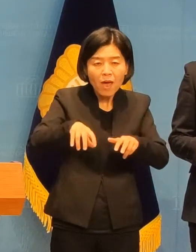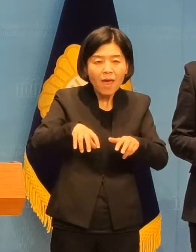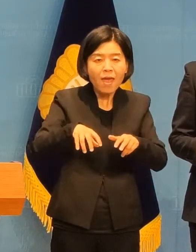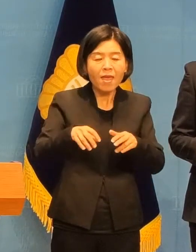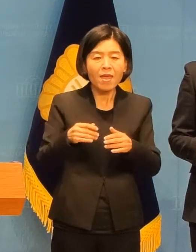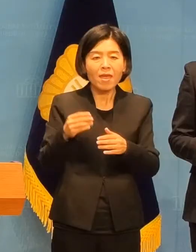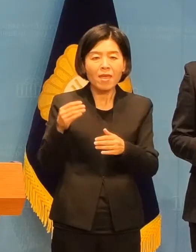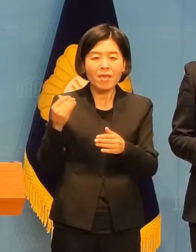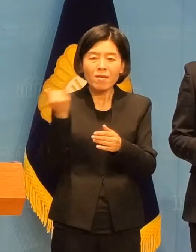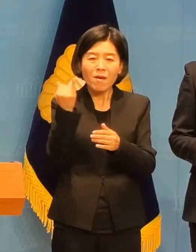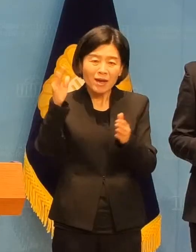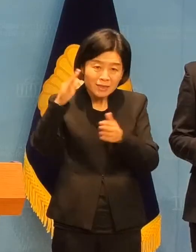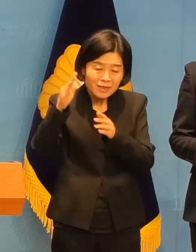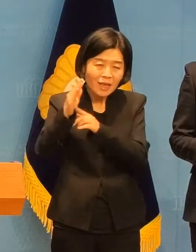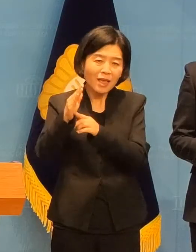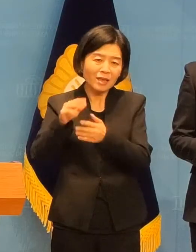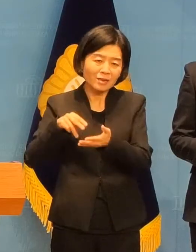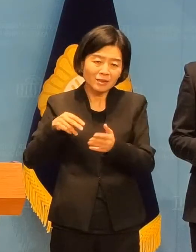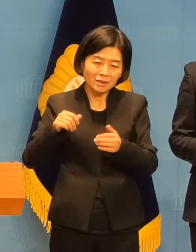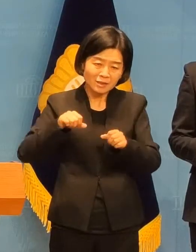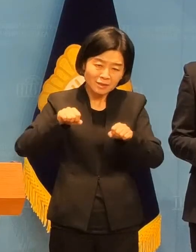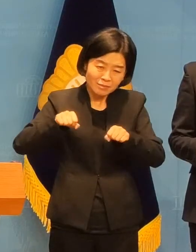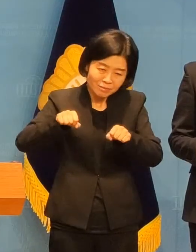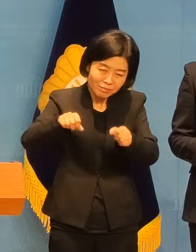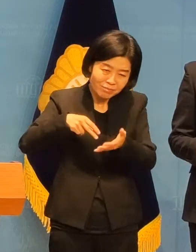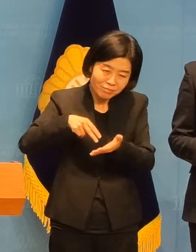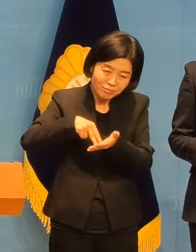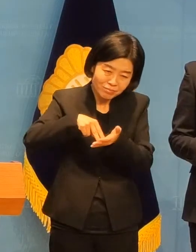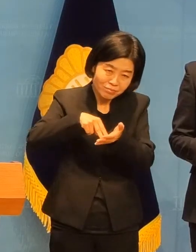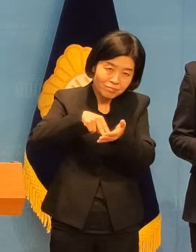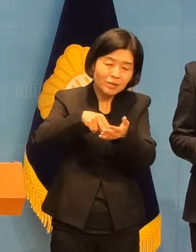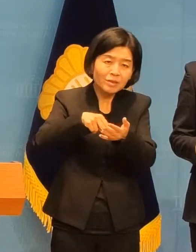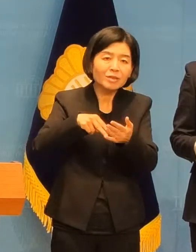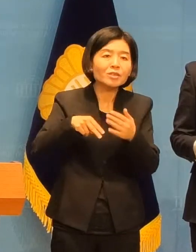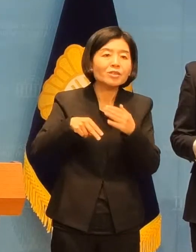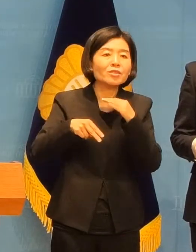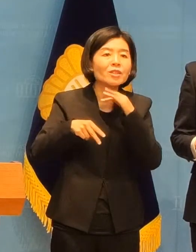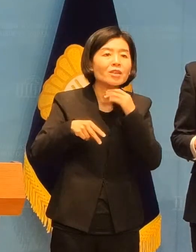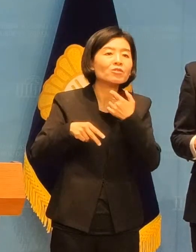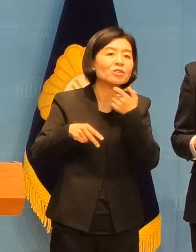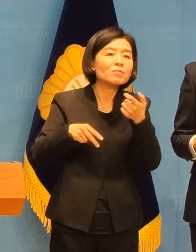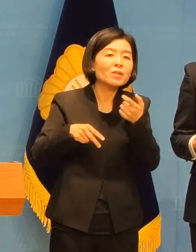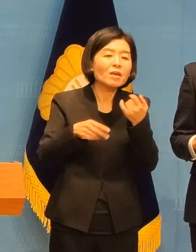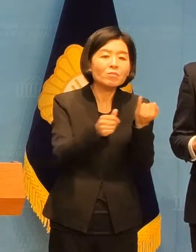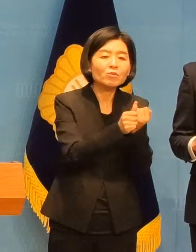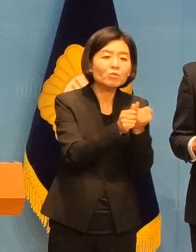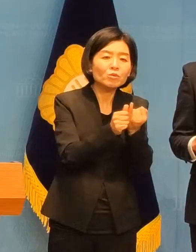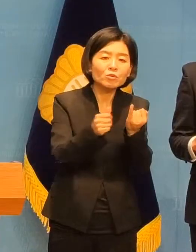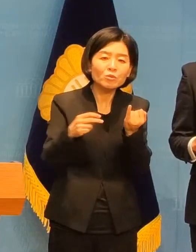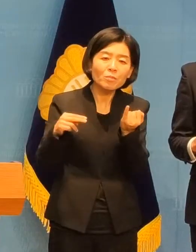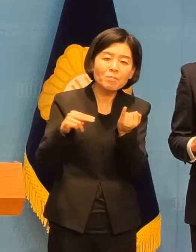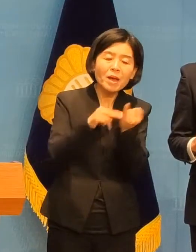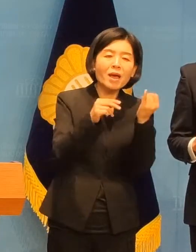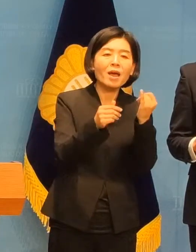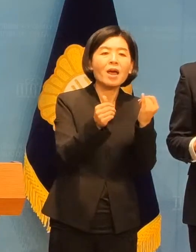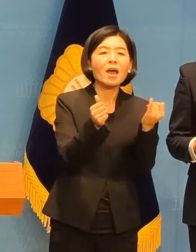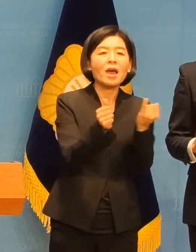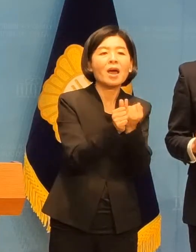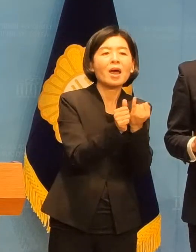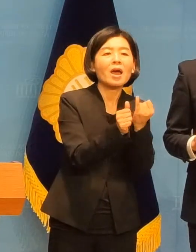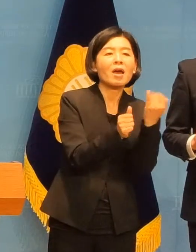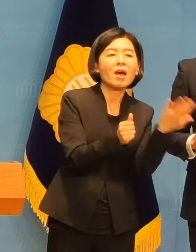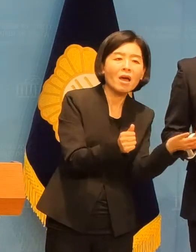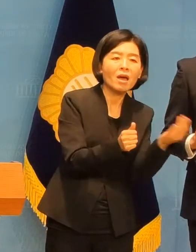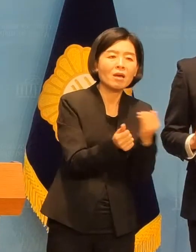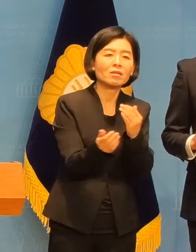전동 킥보드에 60대 부부가 충돌해 아내분이 숨지는 사고가 있었습니다. 또한